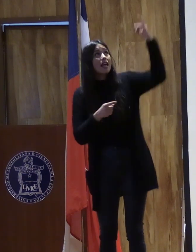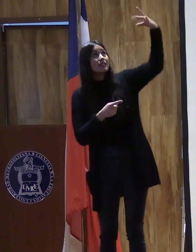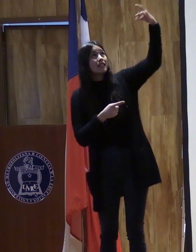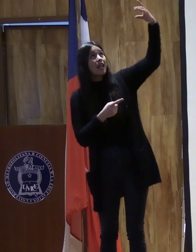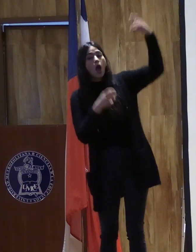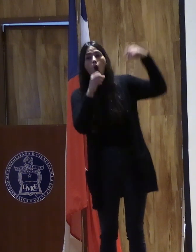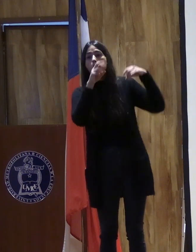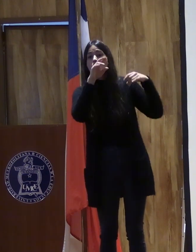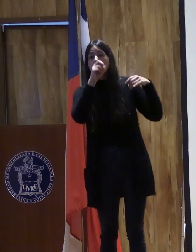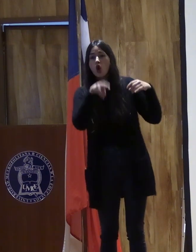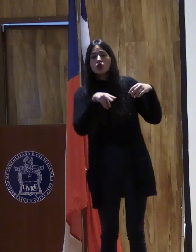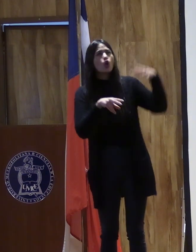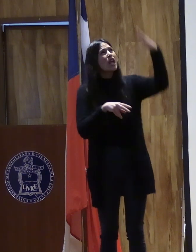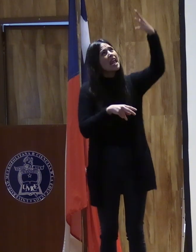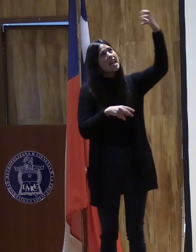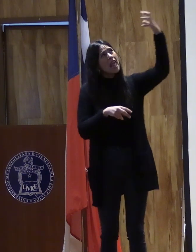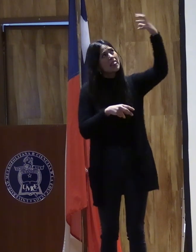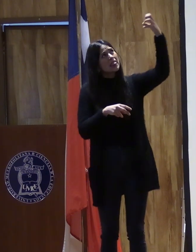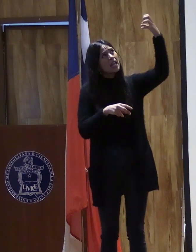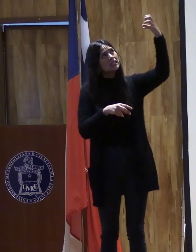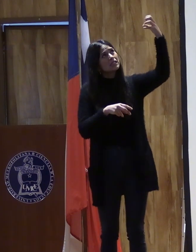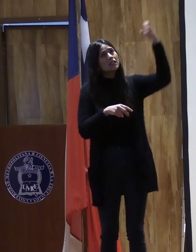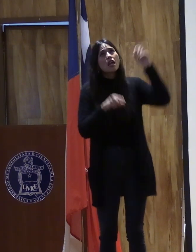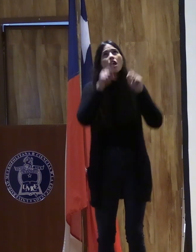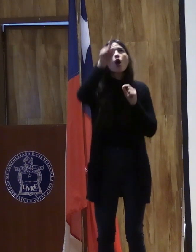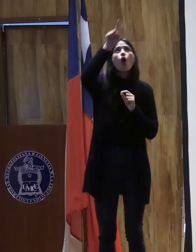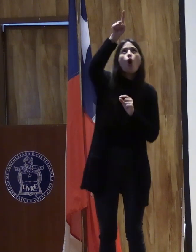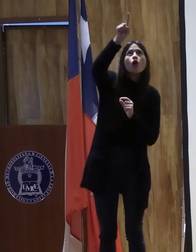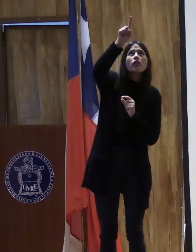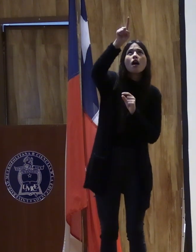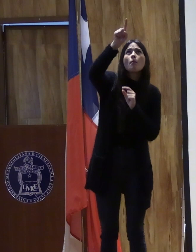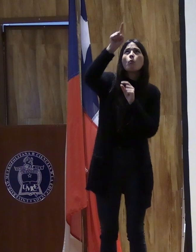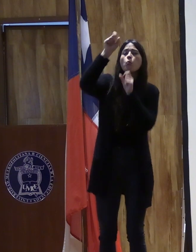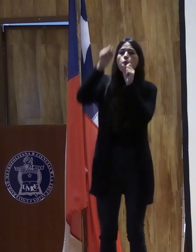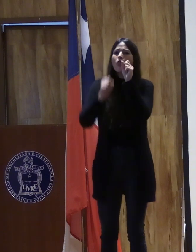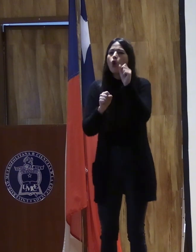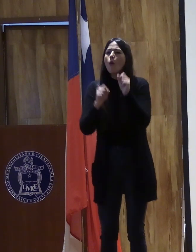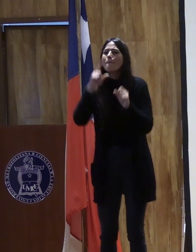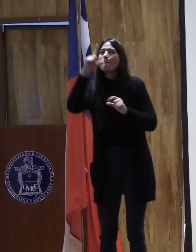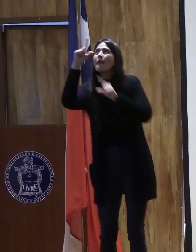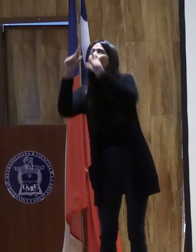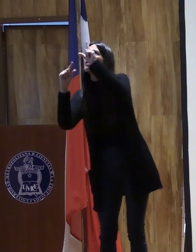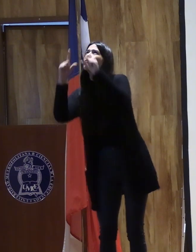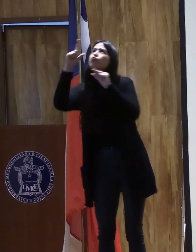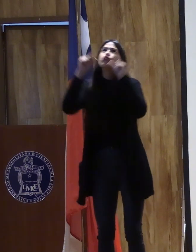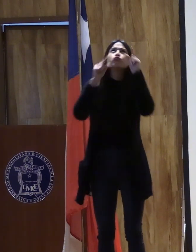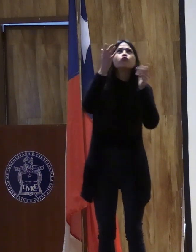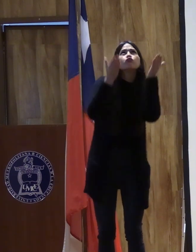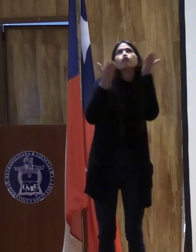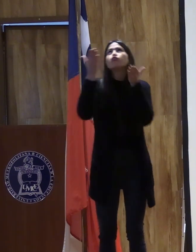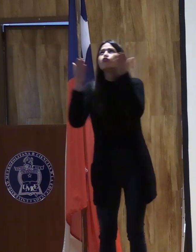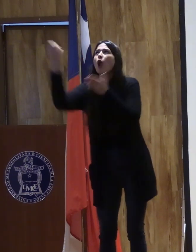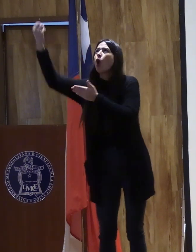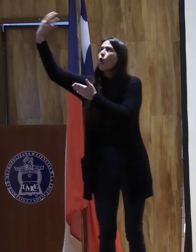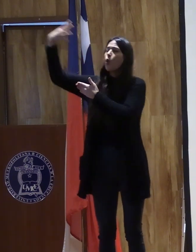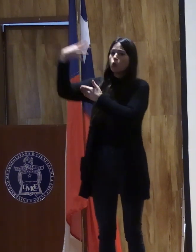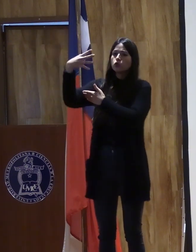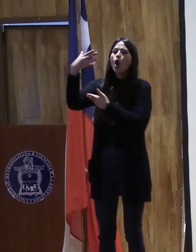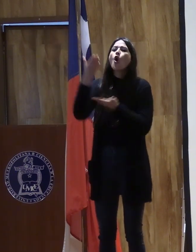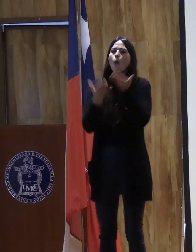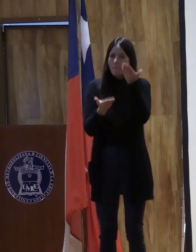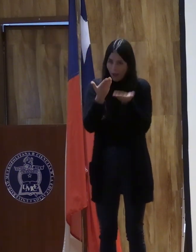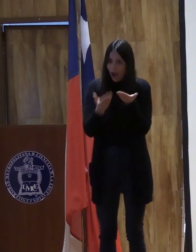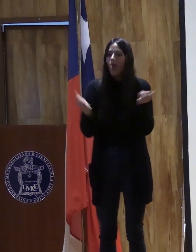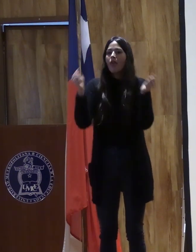como 500 luminosidades solares, y Betelgeuse. Entonces uno mide la luminosidad de las estrellas relativas al Sol,